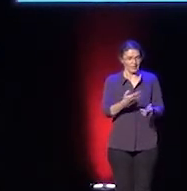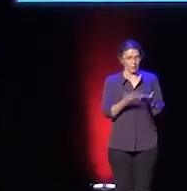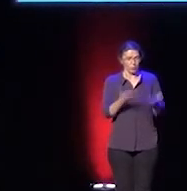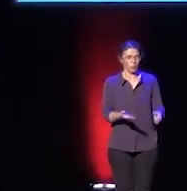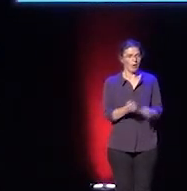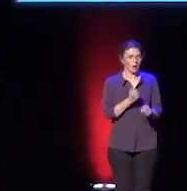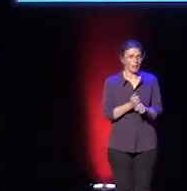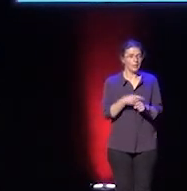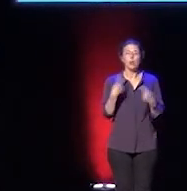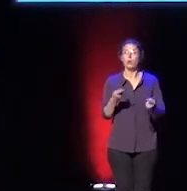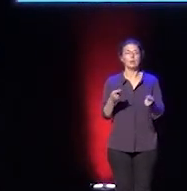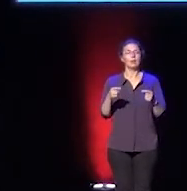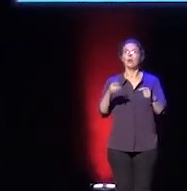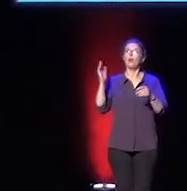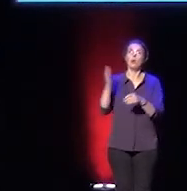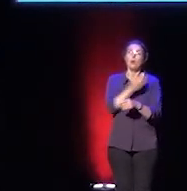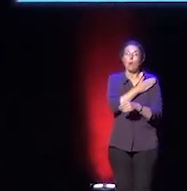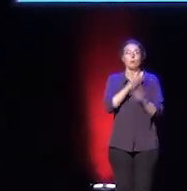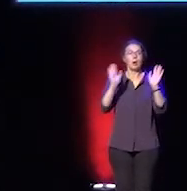noch gepriesen wird, der Mindestlohn,